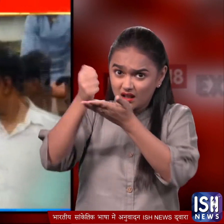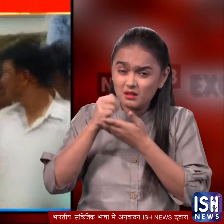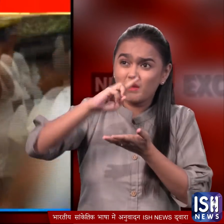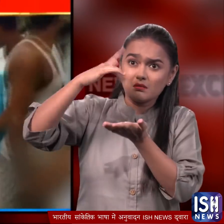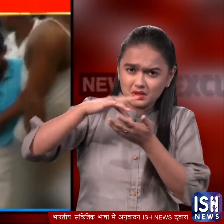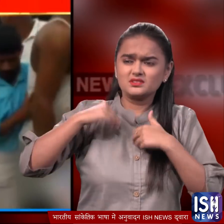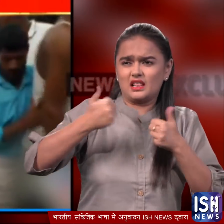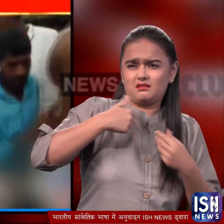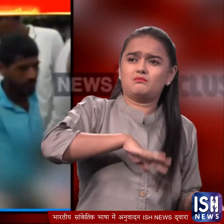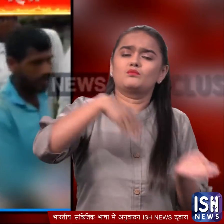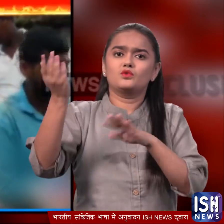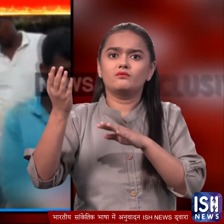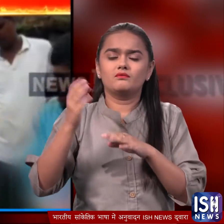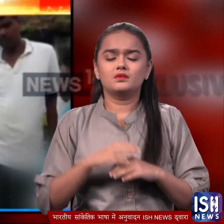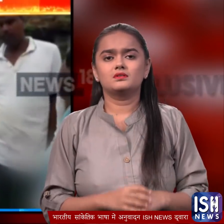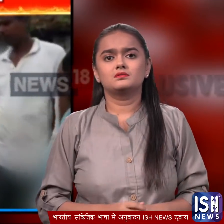पानी का